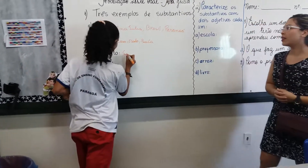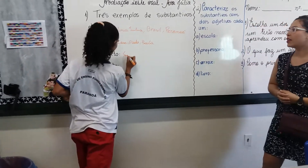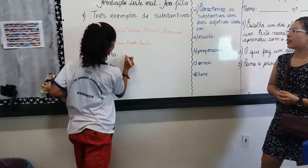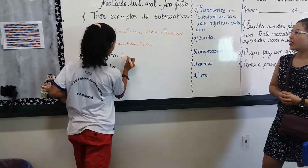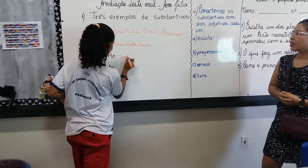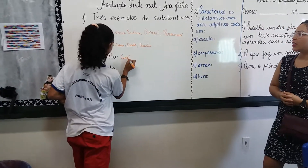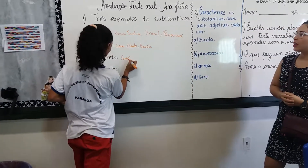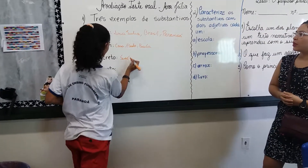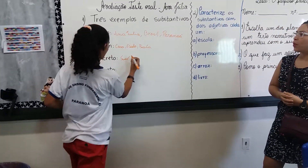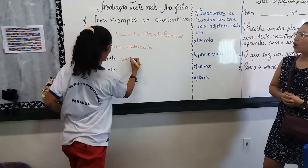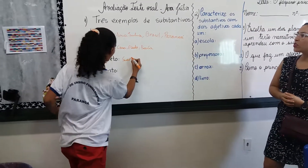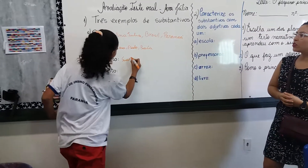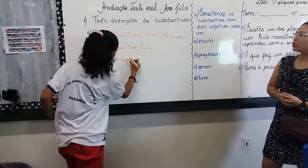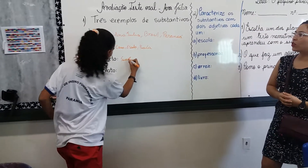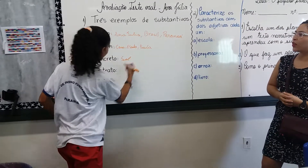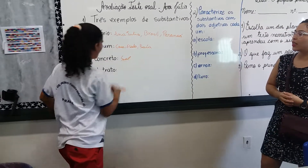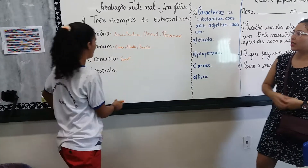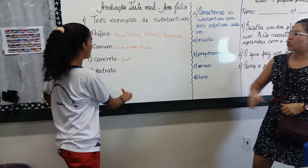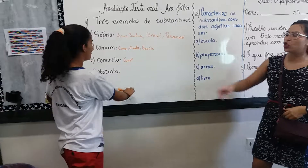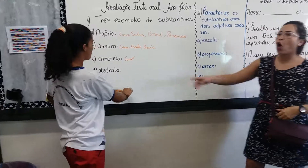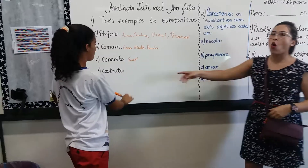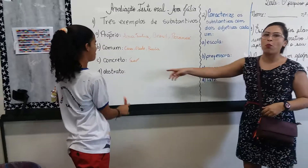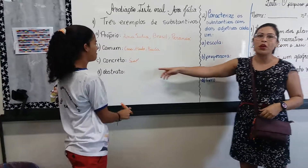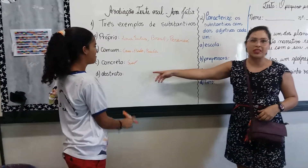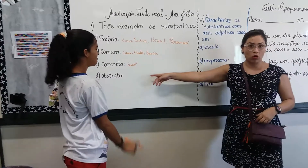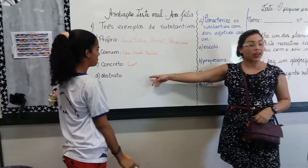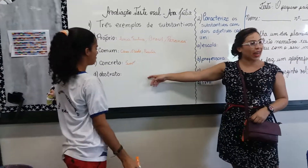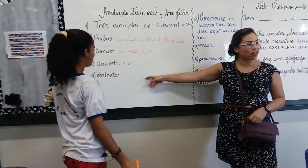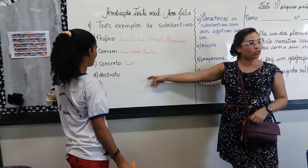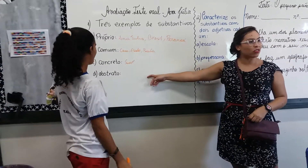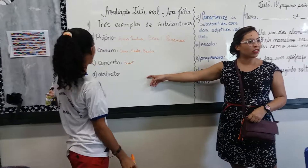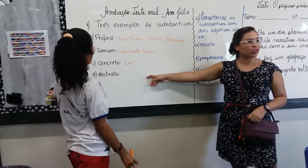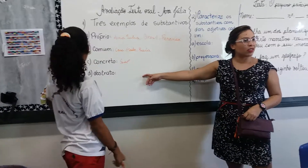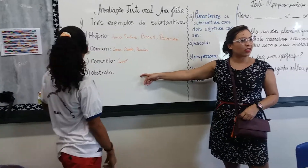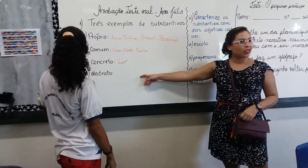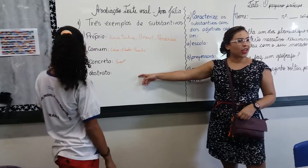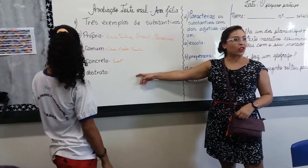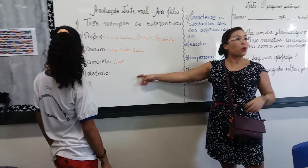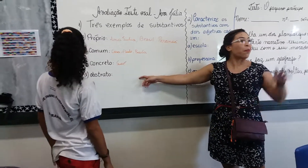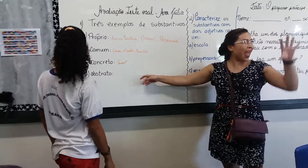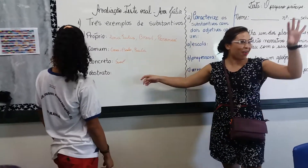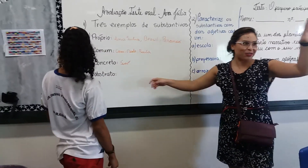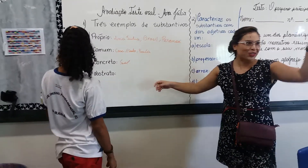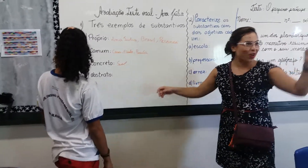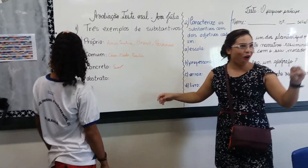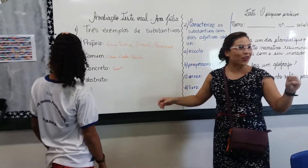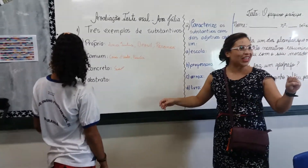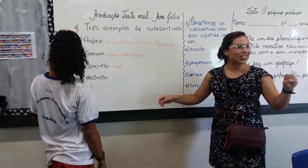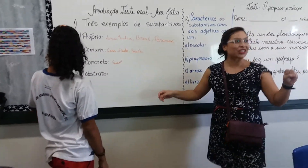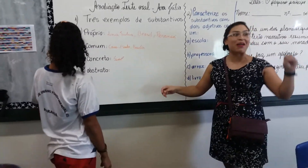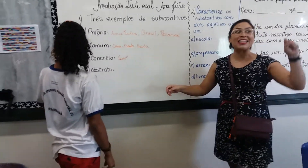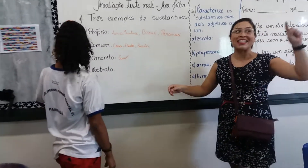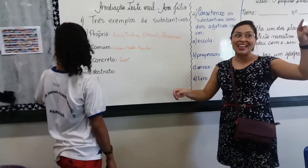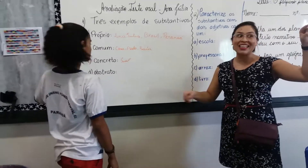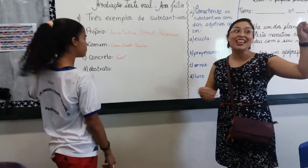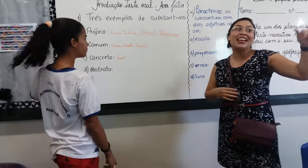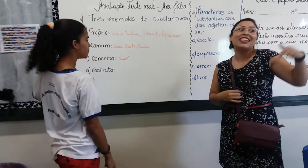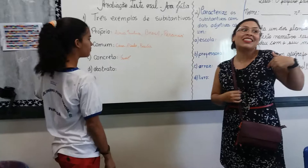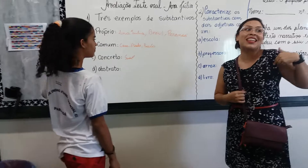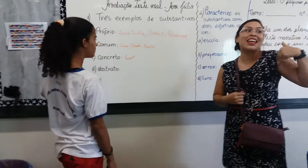Pode falar com ela também. Isso. Eu não pego no sol, né, gente? Mas ele, sem